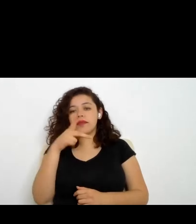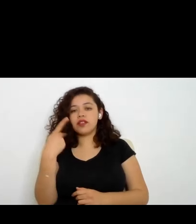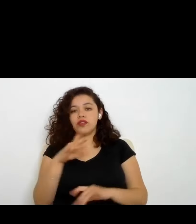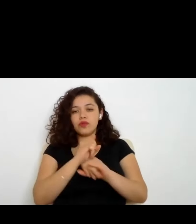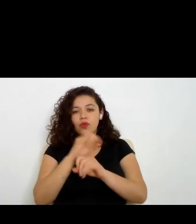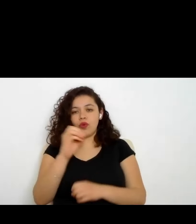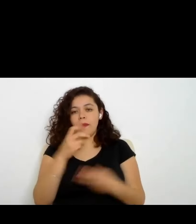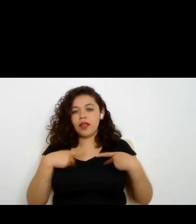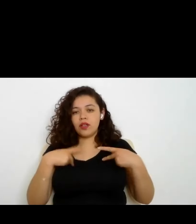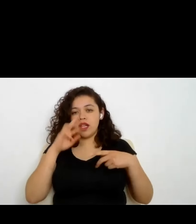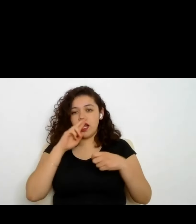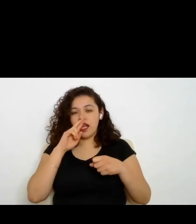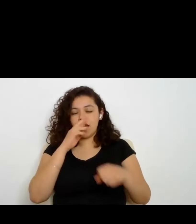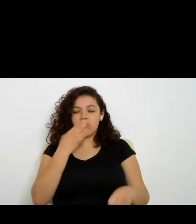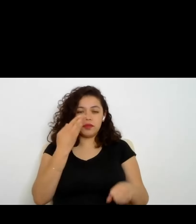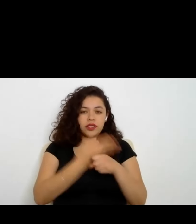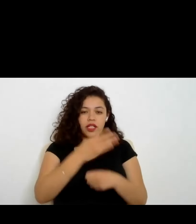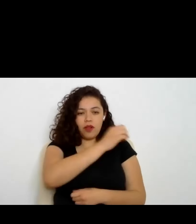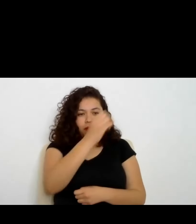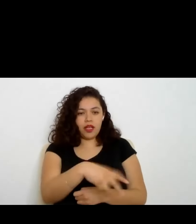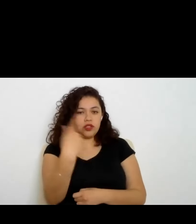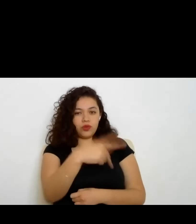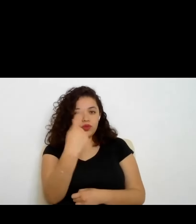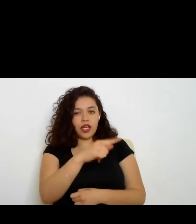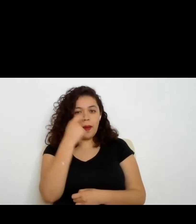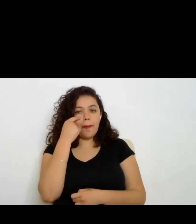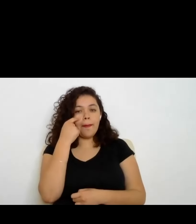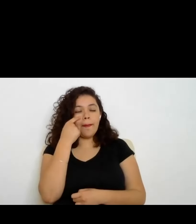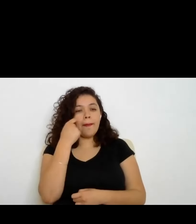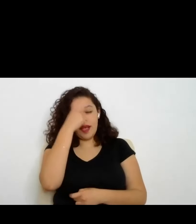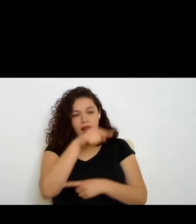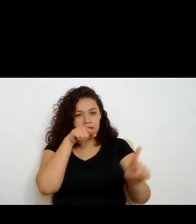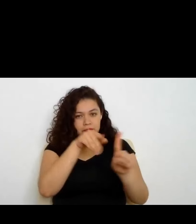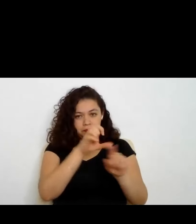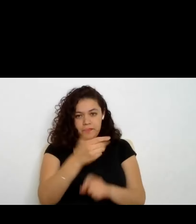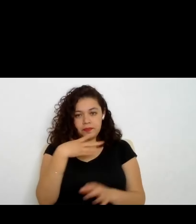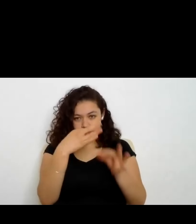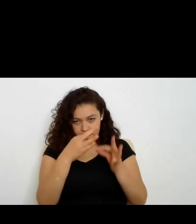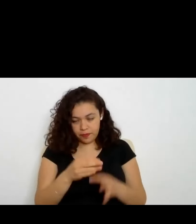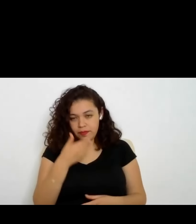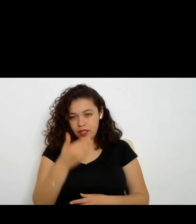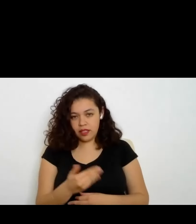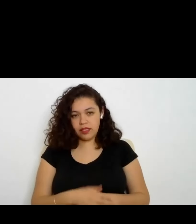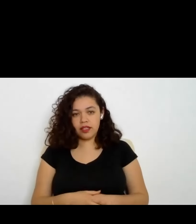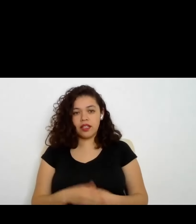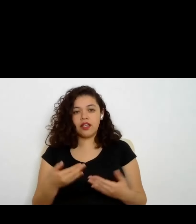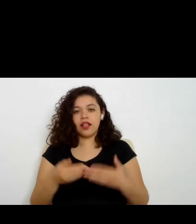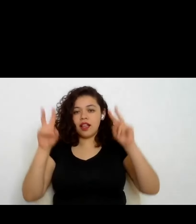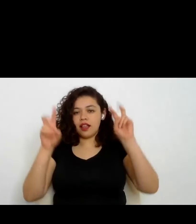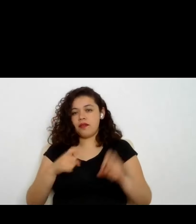los responsables de cumplir con esas finalidades. Y aquí vamos a ver un poquito el tema